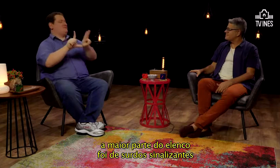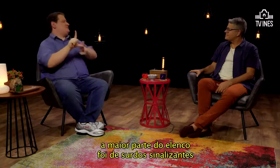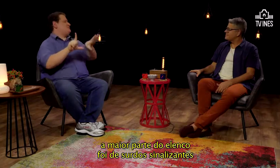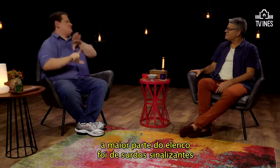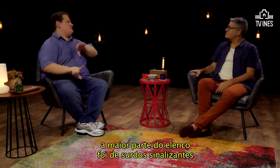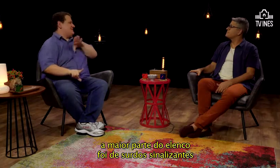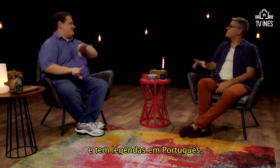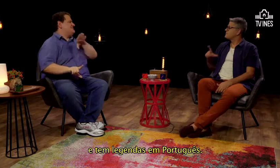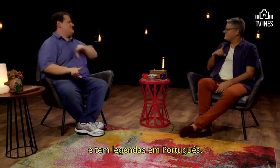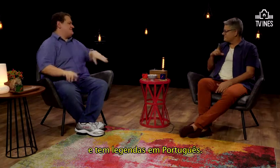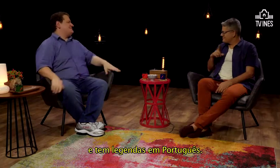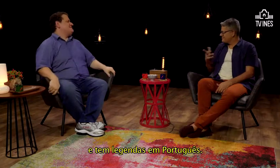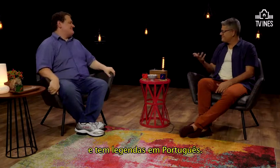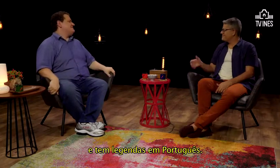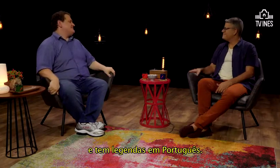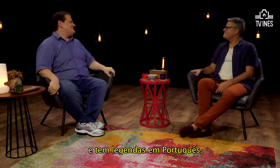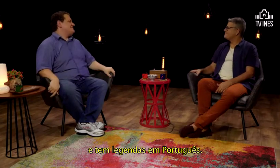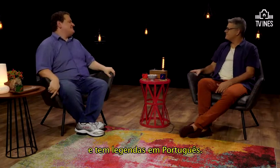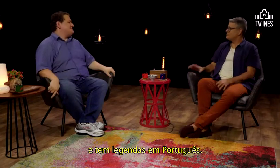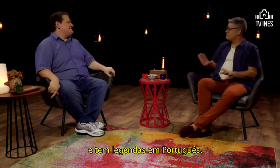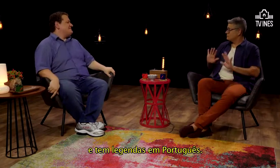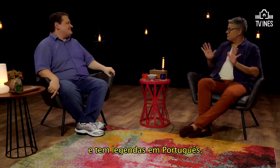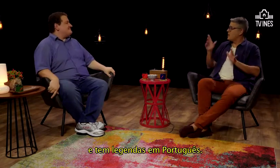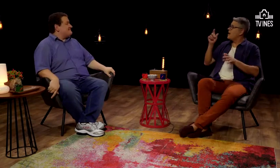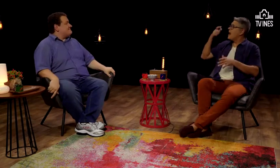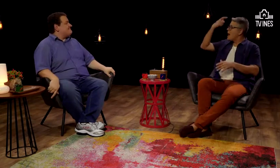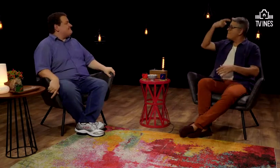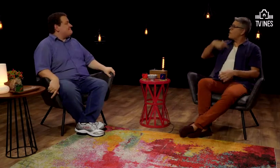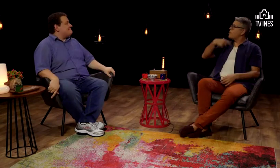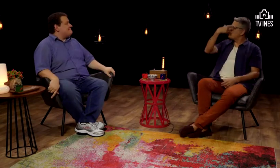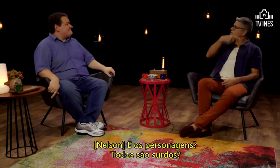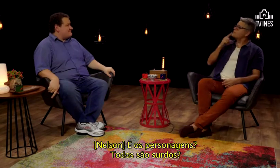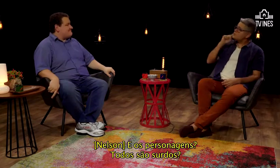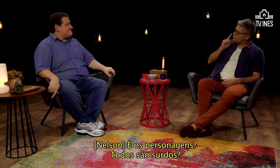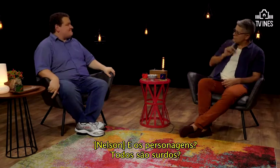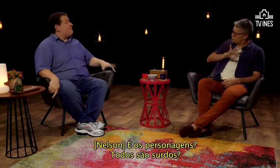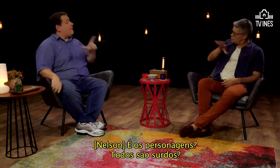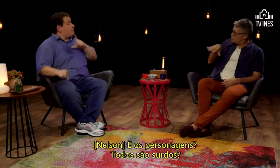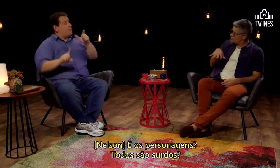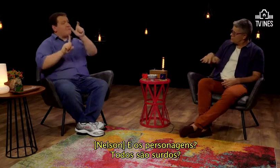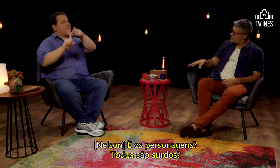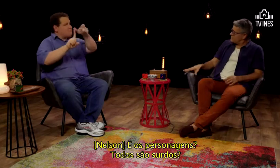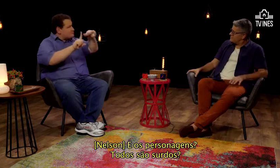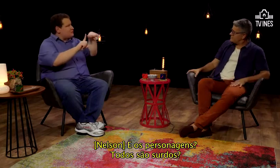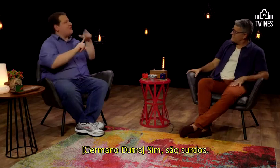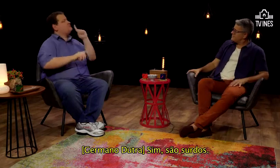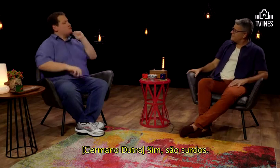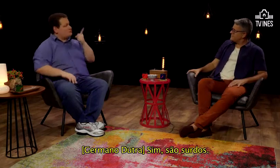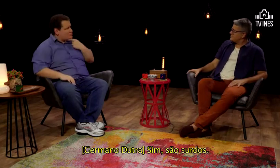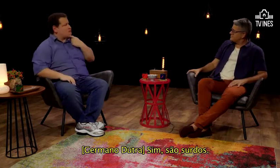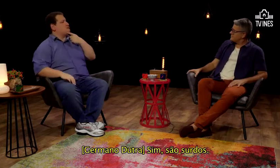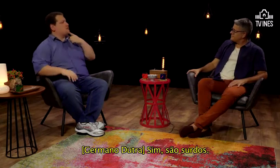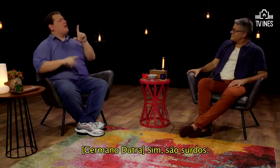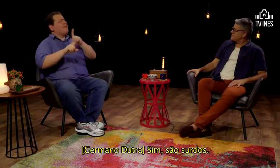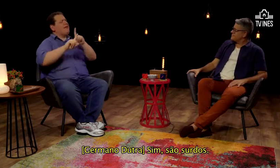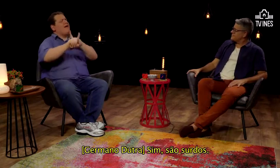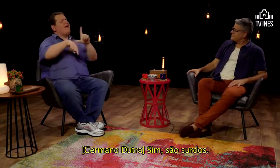Sinalizantes e tem legendas em português. Ah, e os personagens todos são surdos? Sim, são surdos.